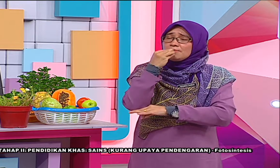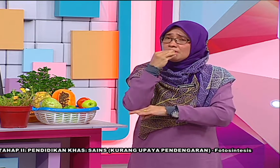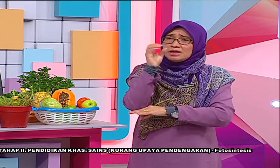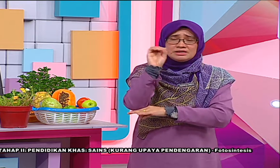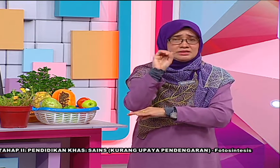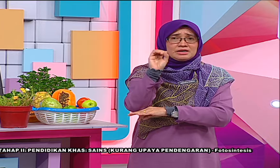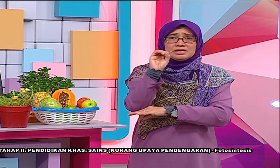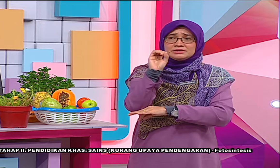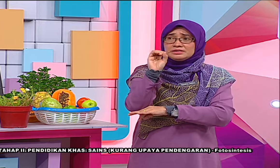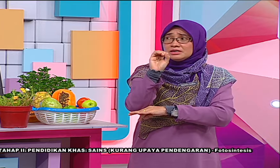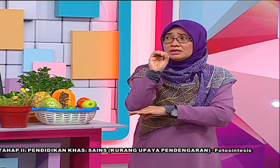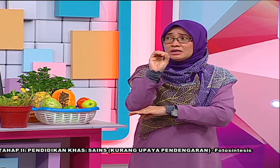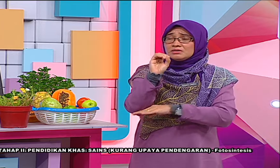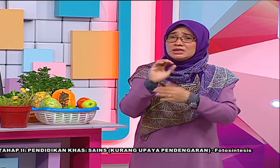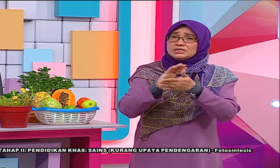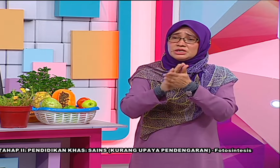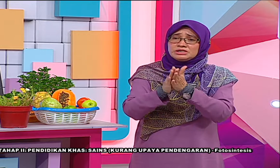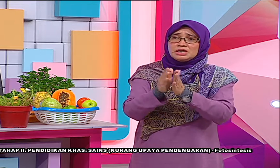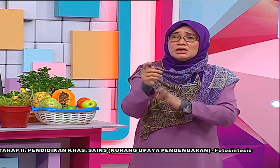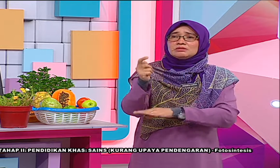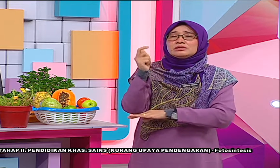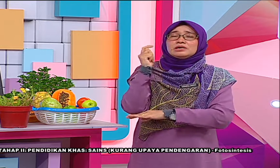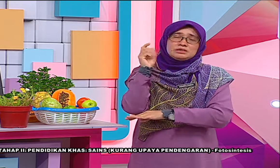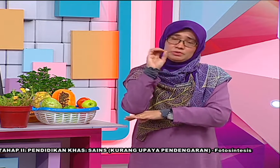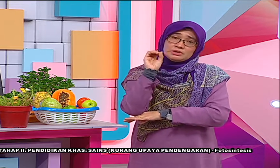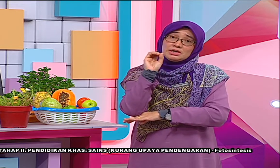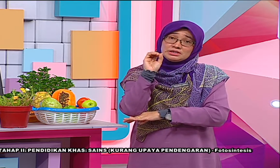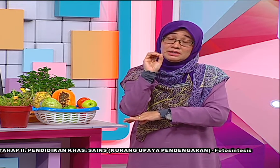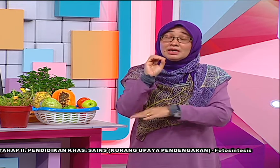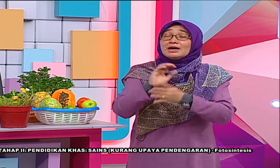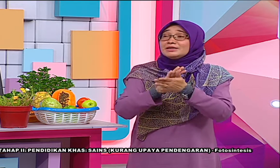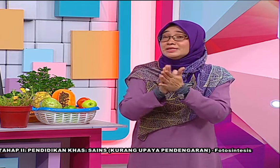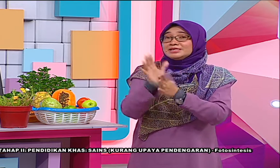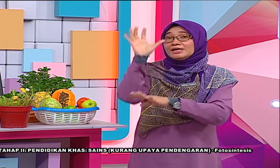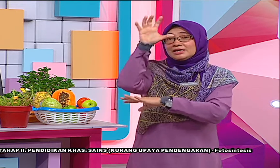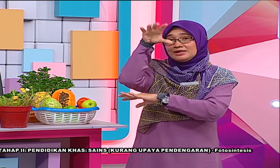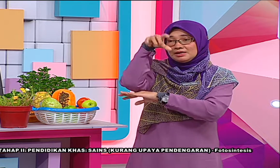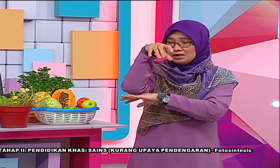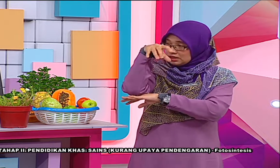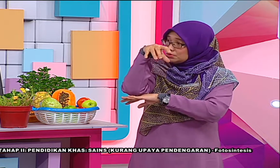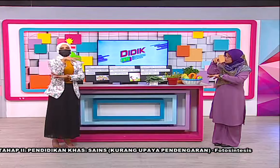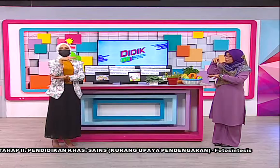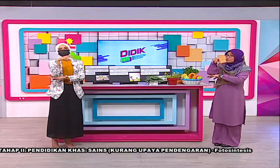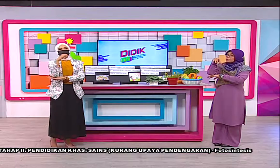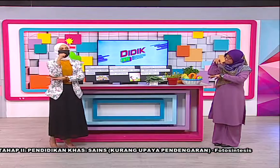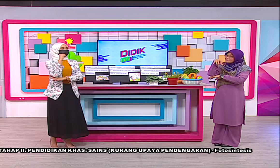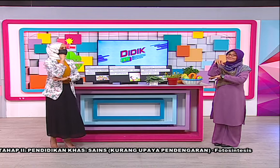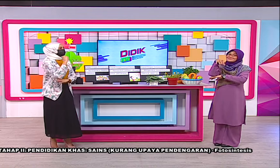makanan tak ada Oke jadi akan HG pun tak ada dia Jadi dia akan layu Oh